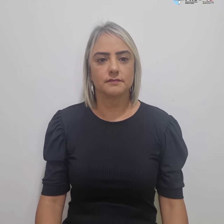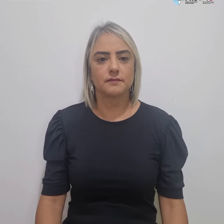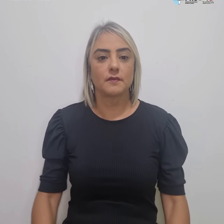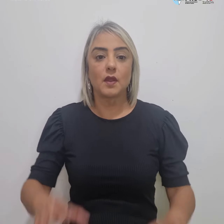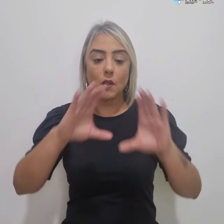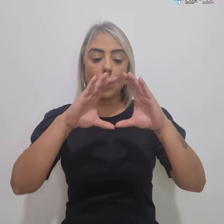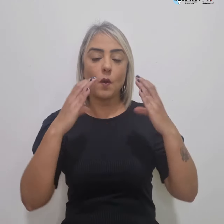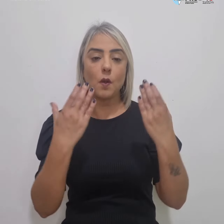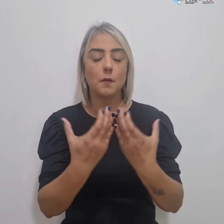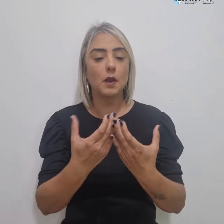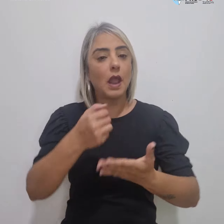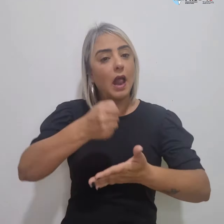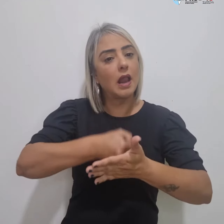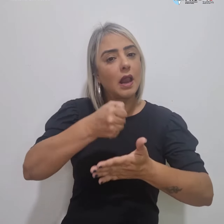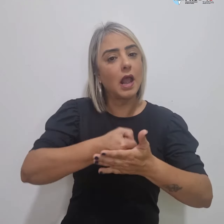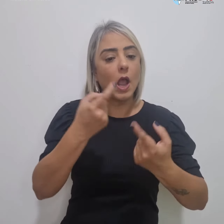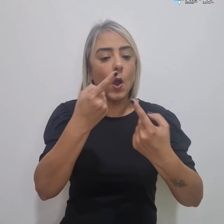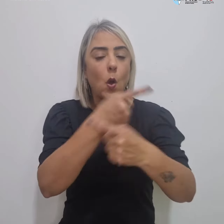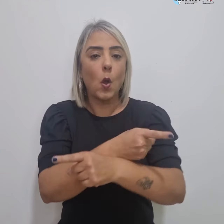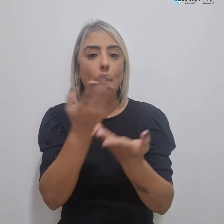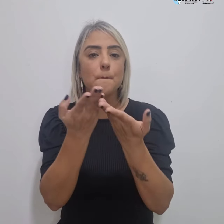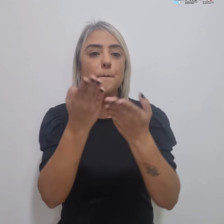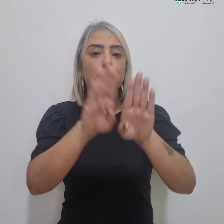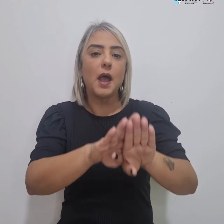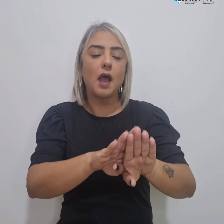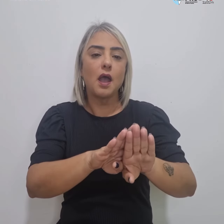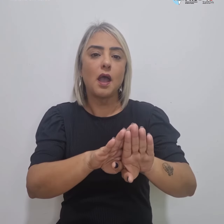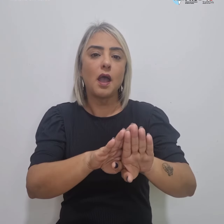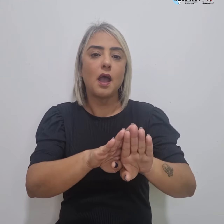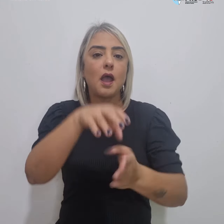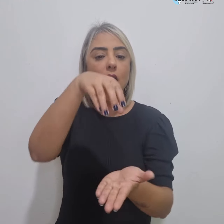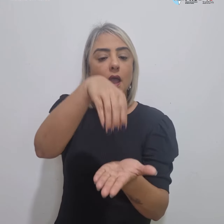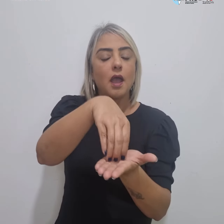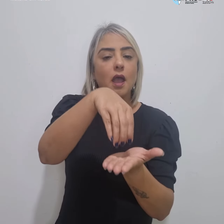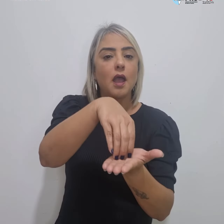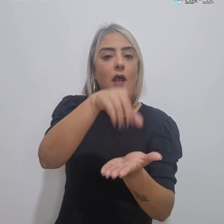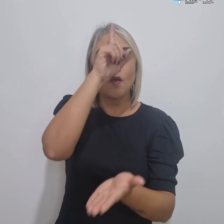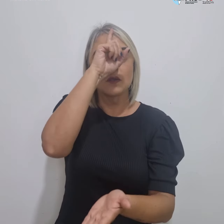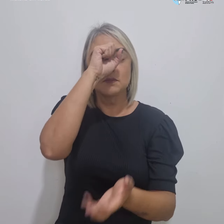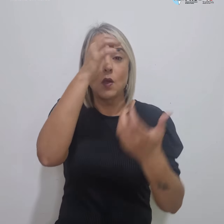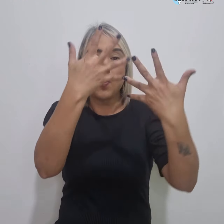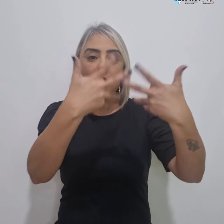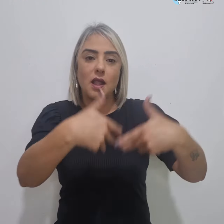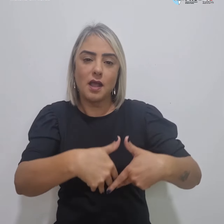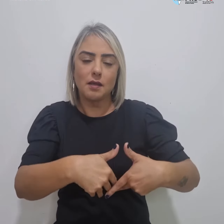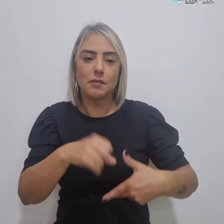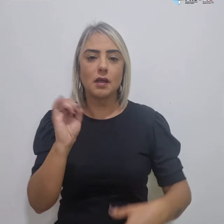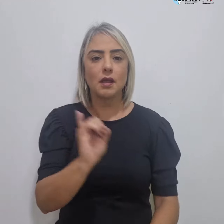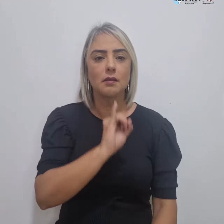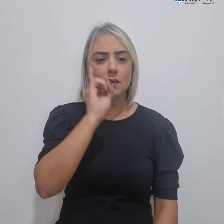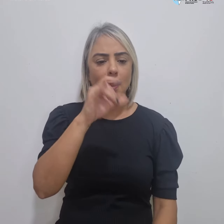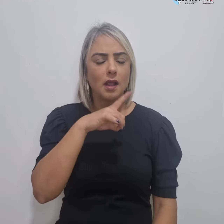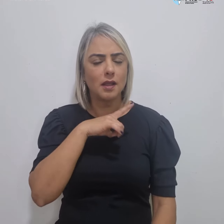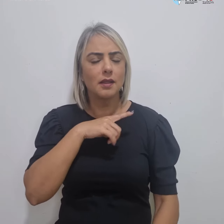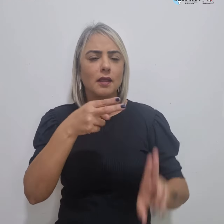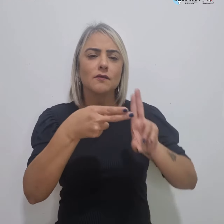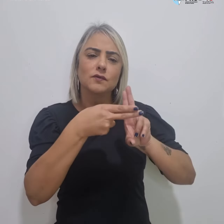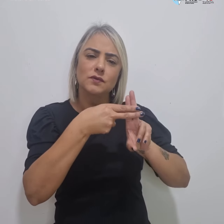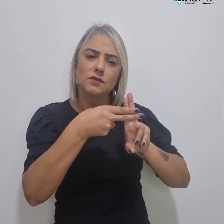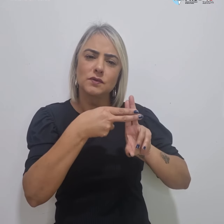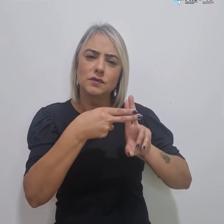Comunidade vai à luta contra fechamento do PS do Hospital do Gama A importância que teve o SUS,